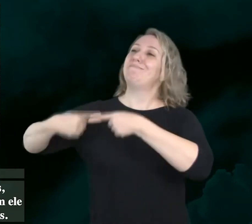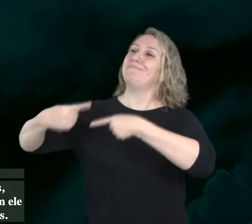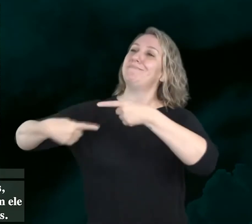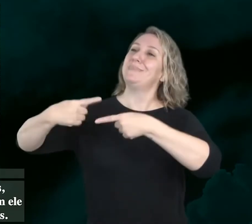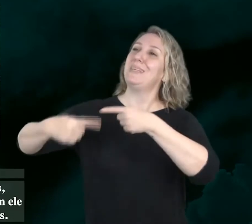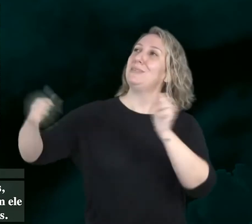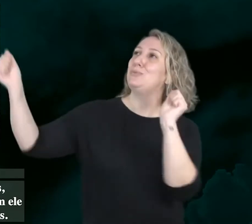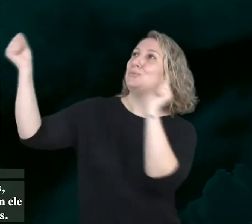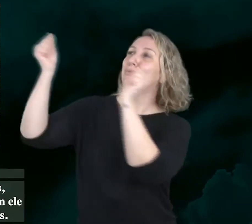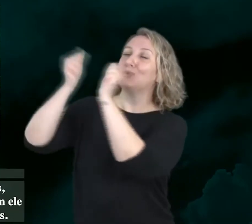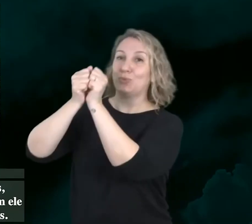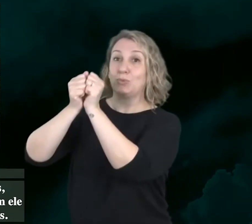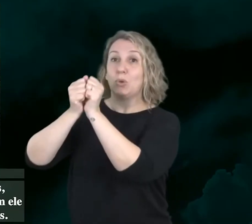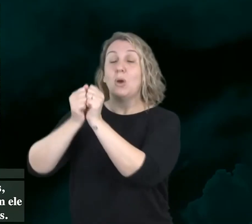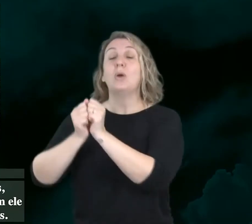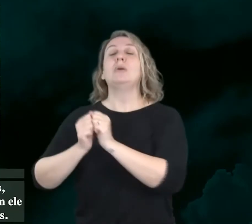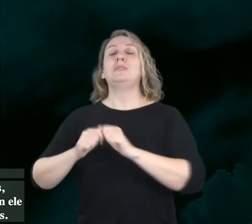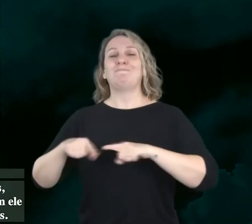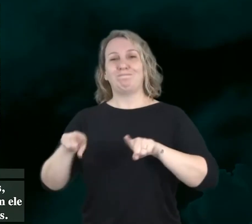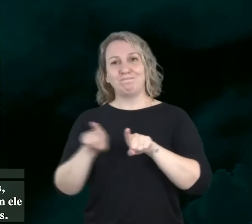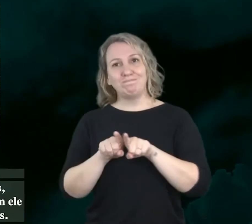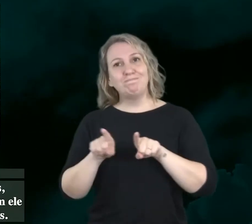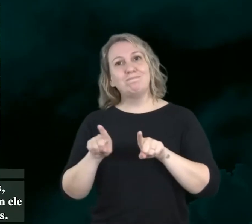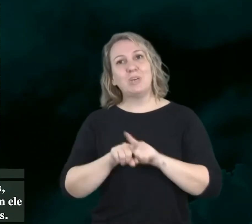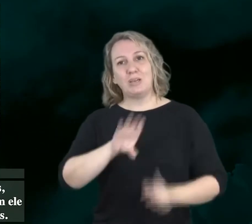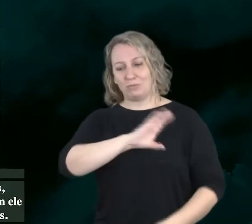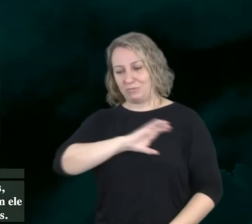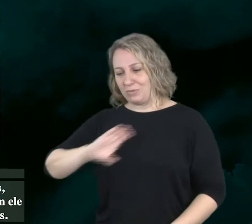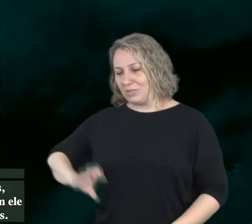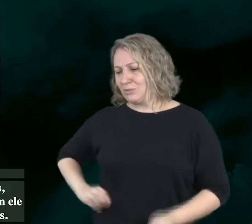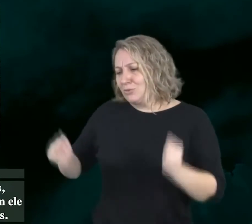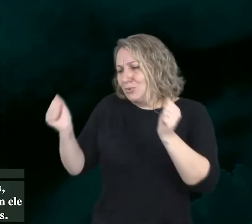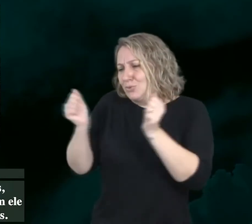Ele sofremos, também com Ele seremos